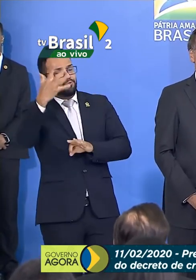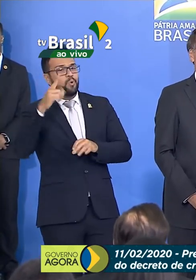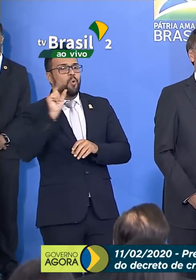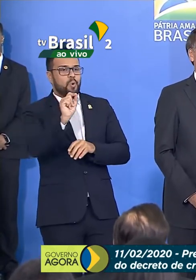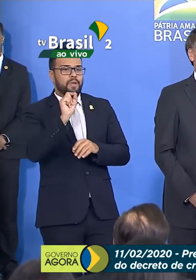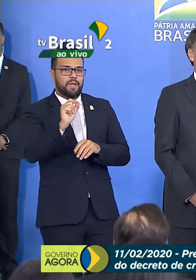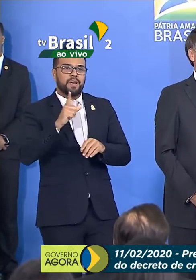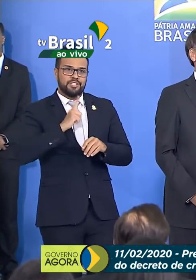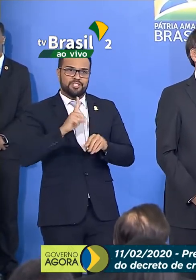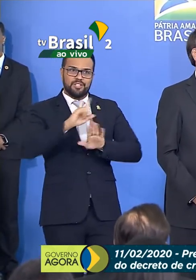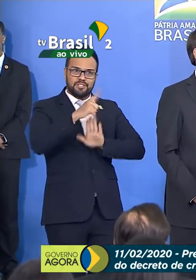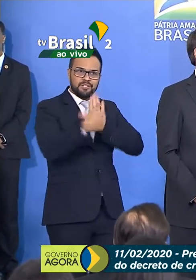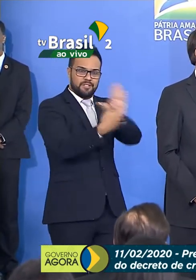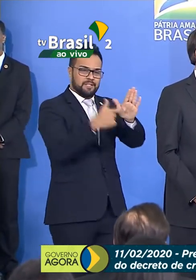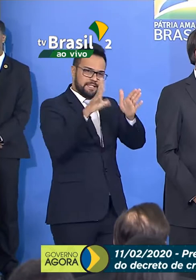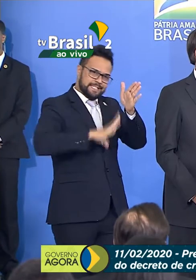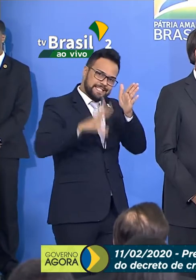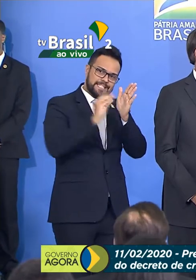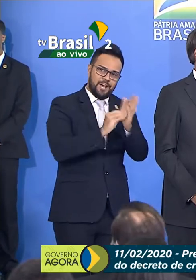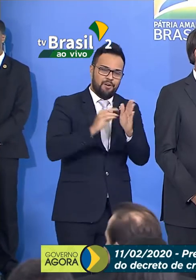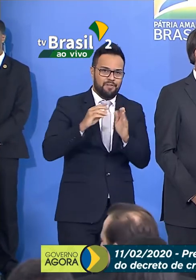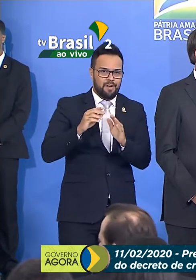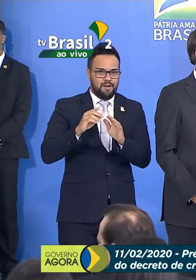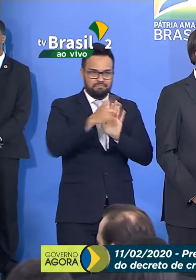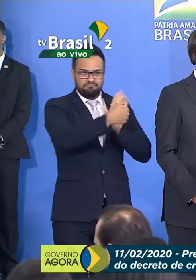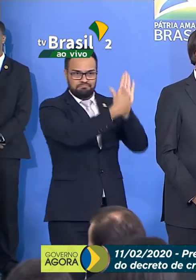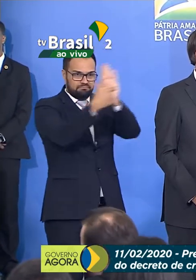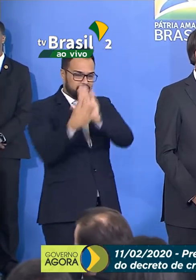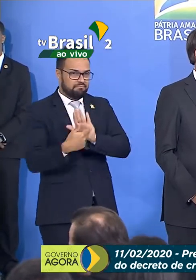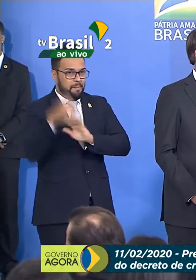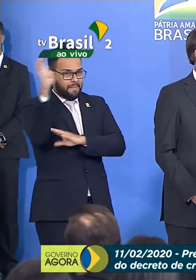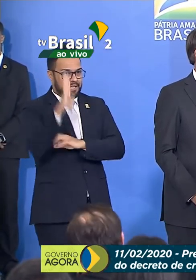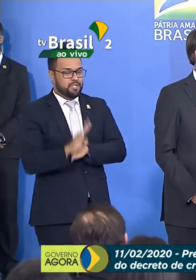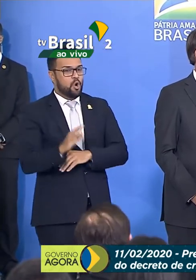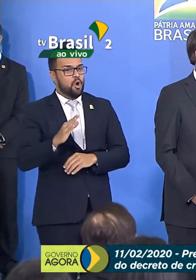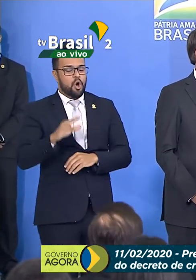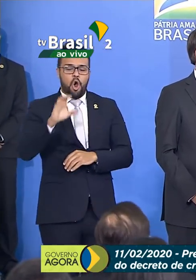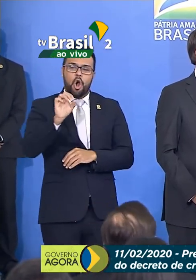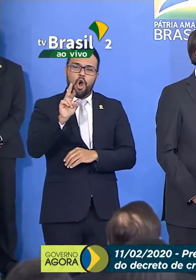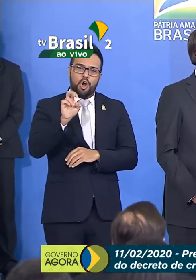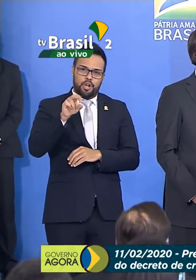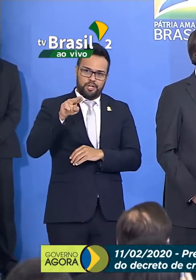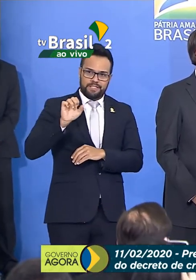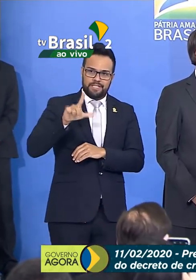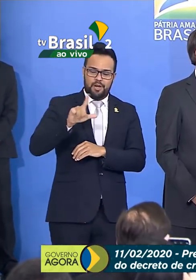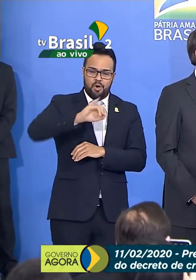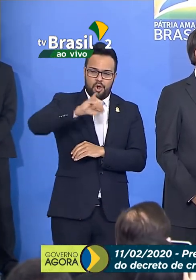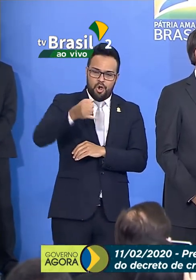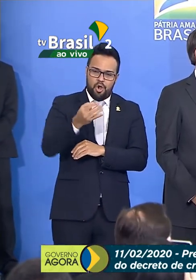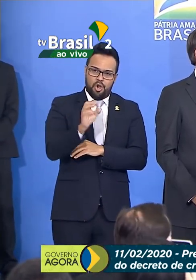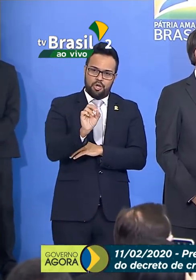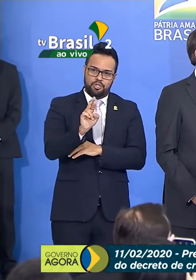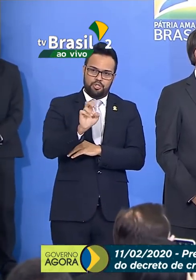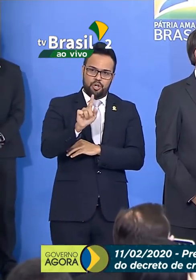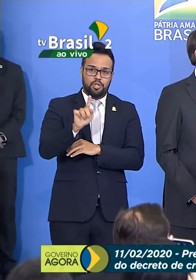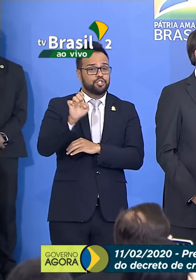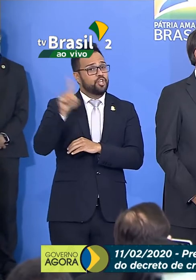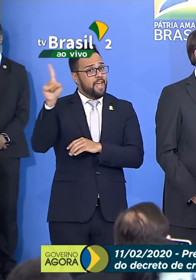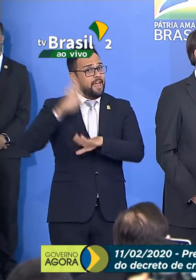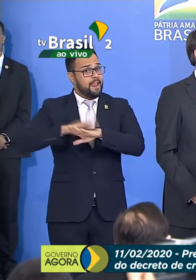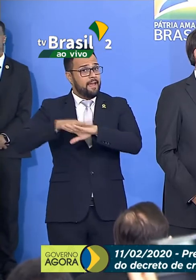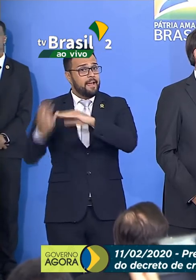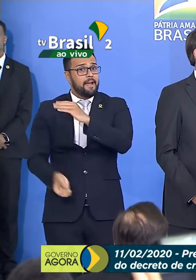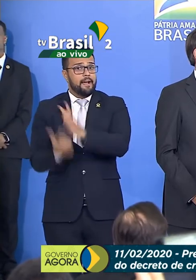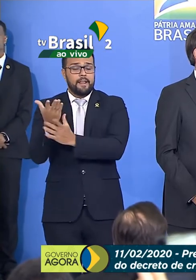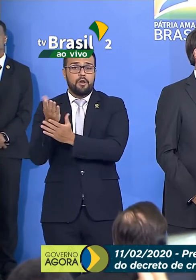a Amazônia aparecesse para o Brasil inteiro foi o coronel Jorge Teixeira. Ele criou o